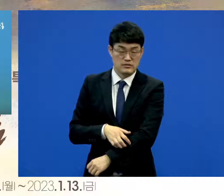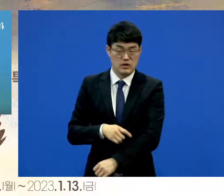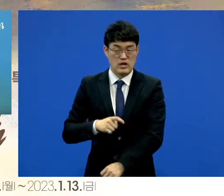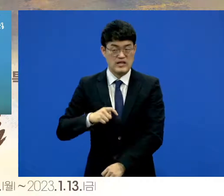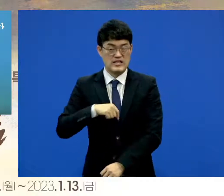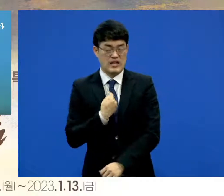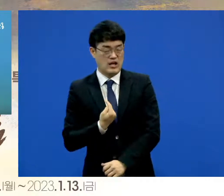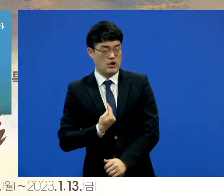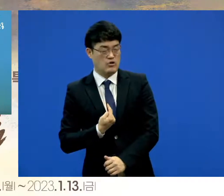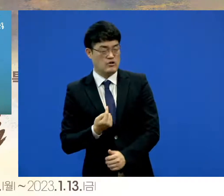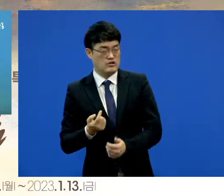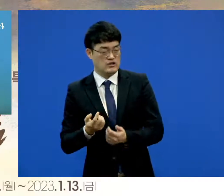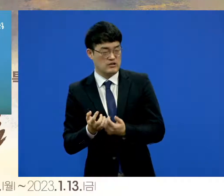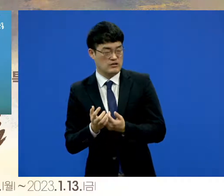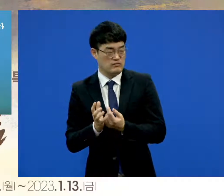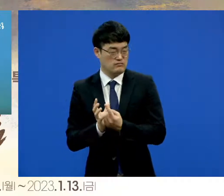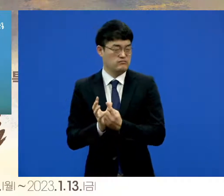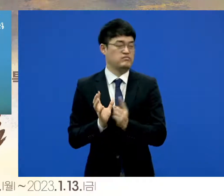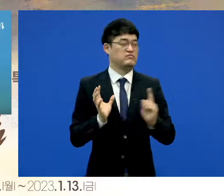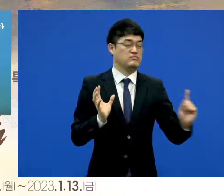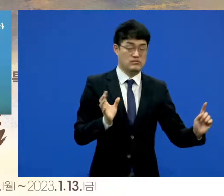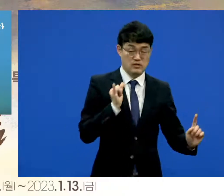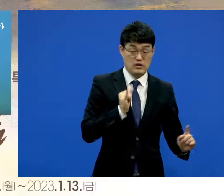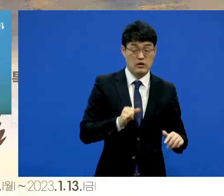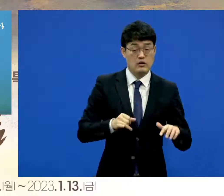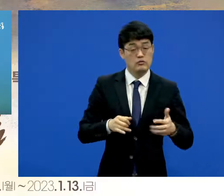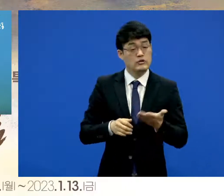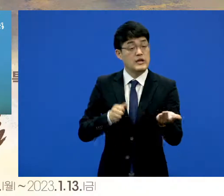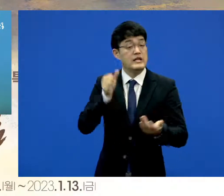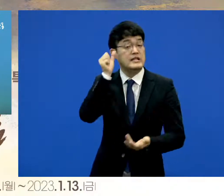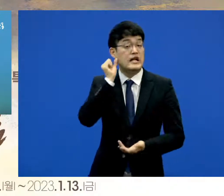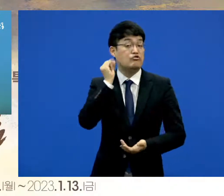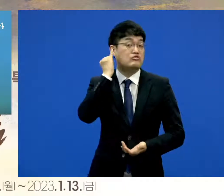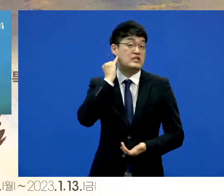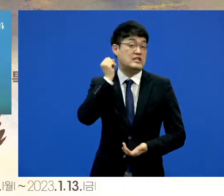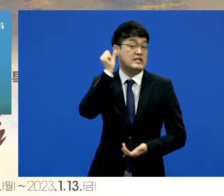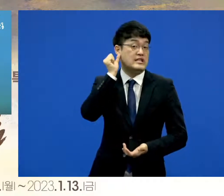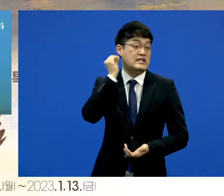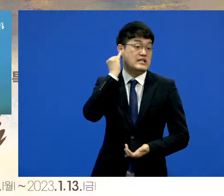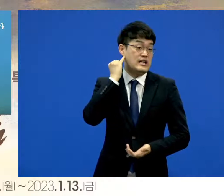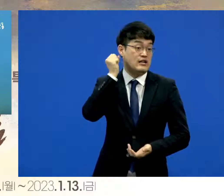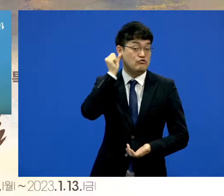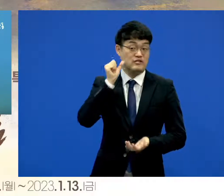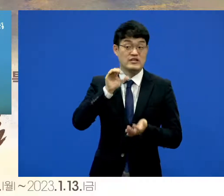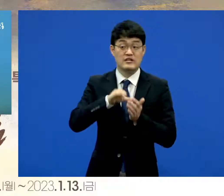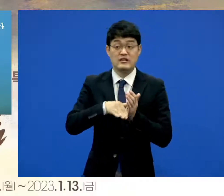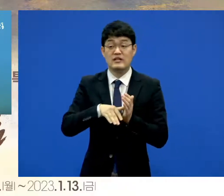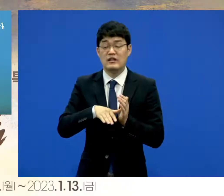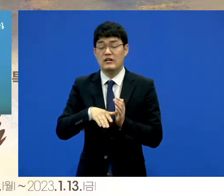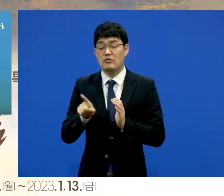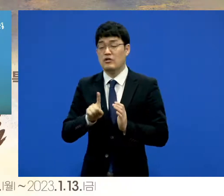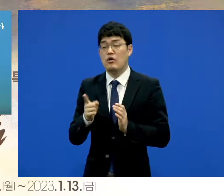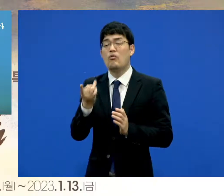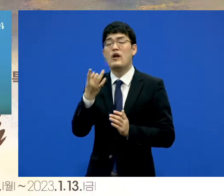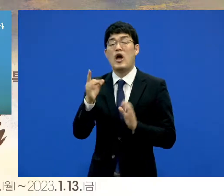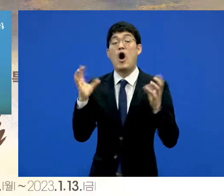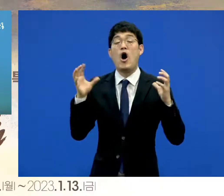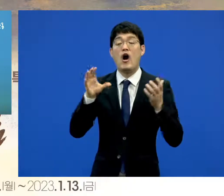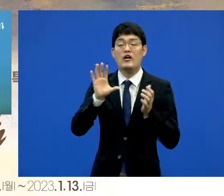애들 그동안에 막 안기고 막 올라타고 요때 얼마나 예쁜지 요 앞에 앉아있는